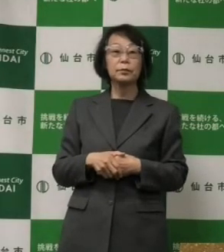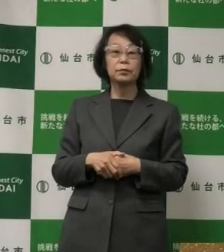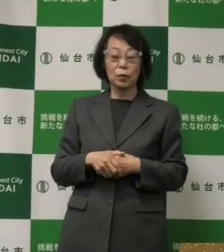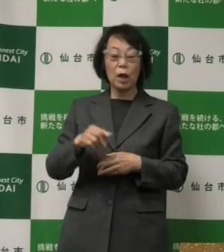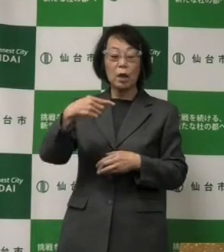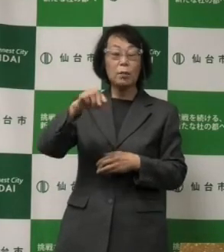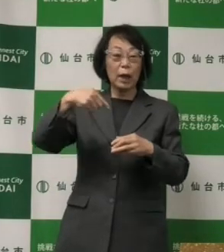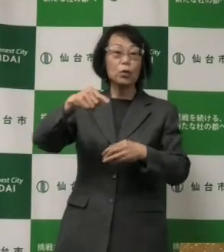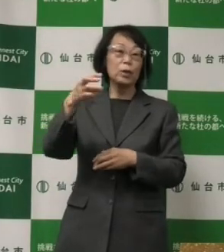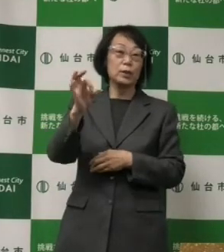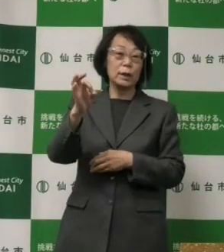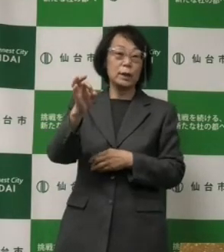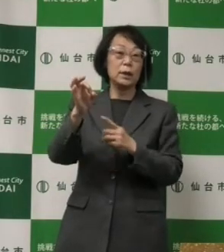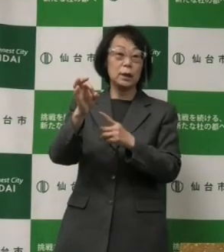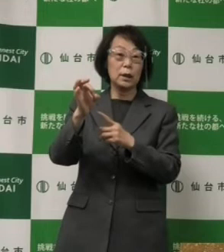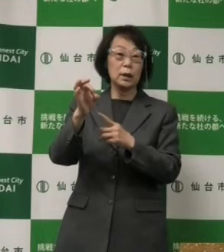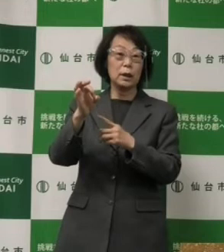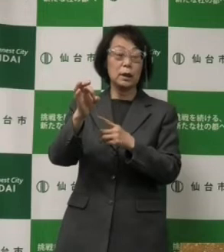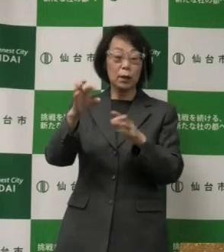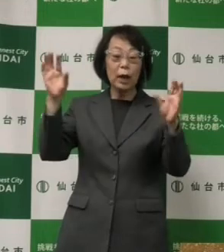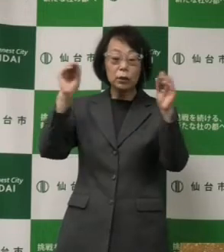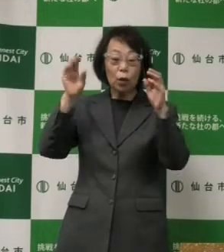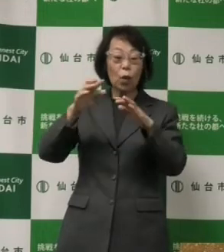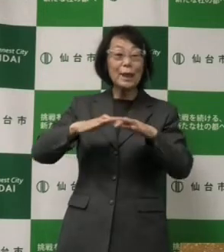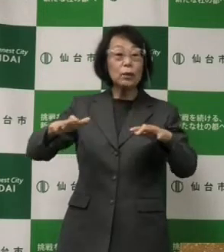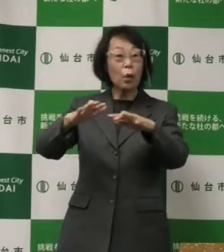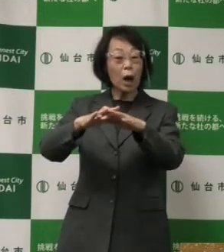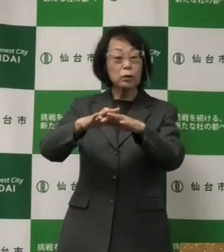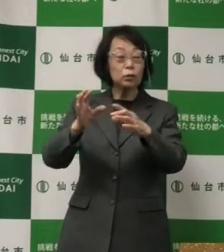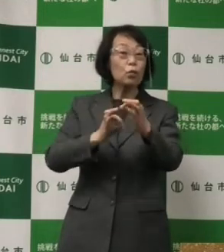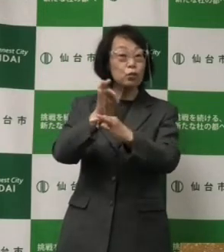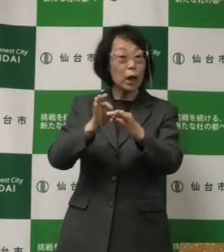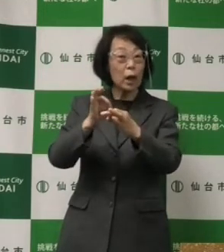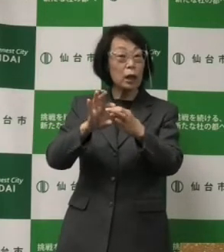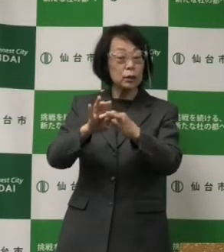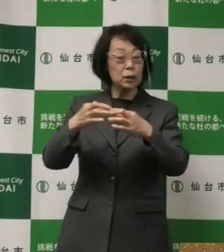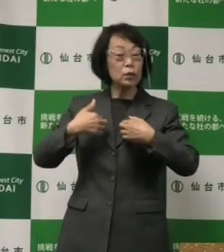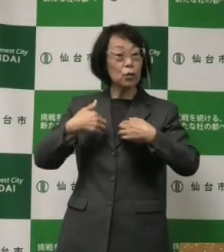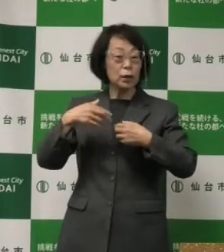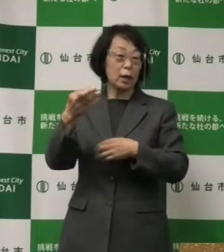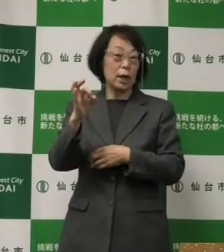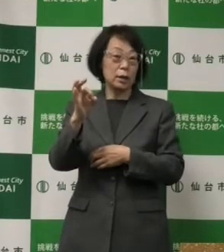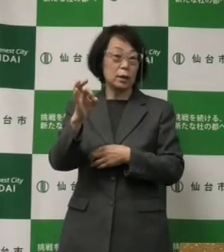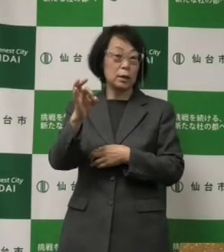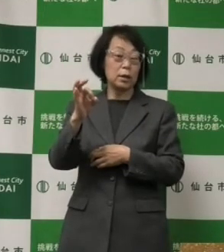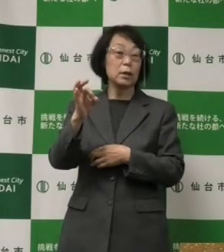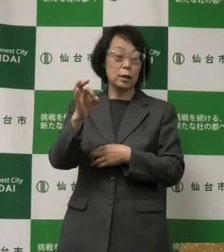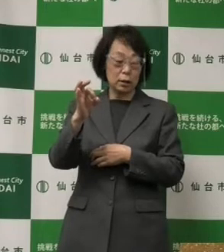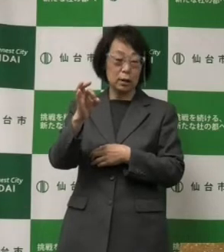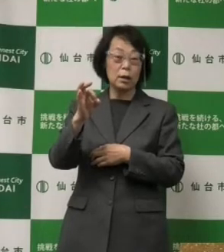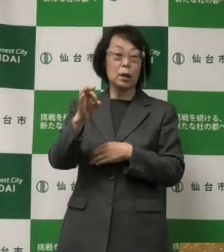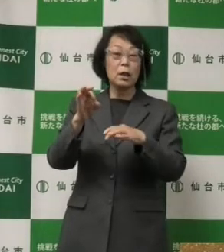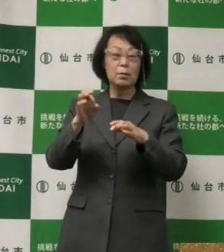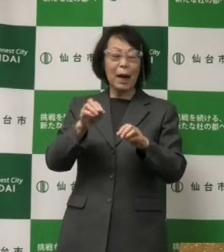教育費では、教育情報ネットワークの運営等に要する経費の追加といたしまして、